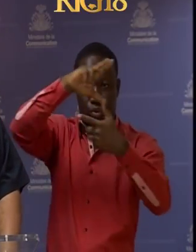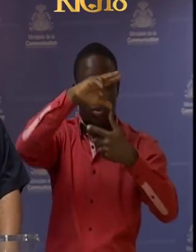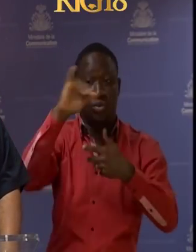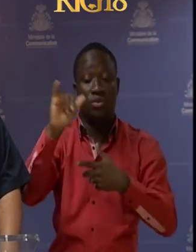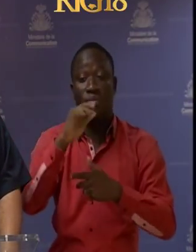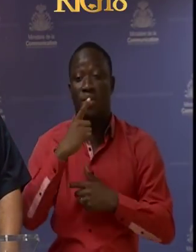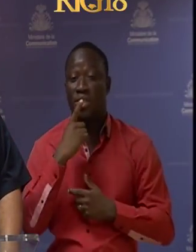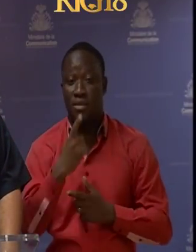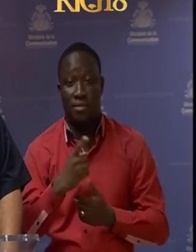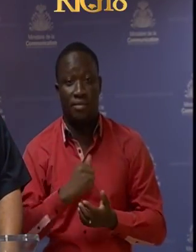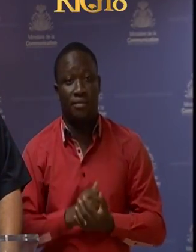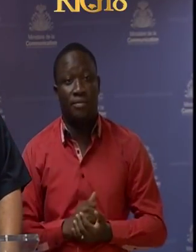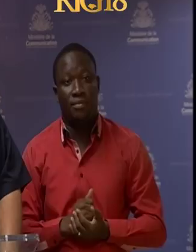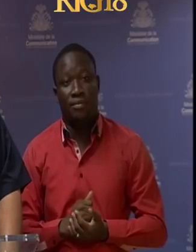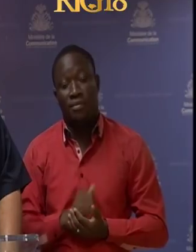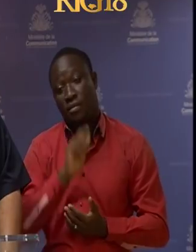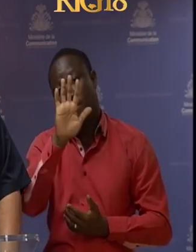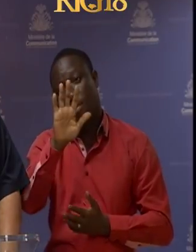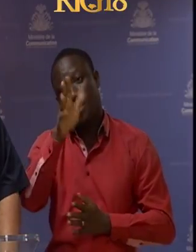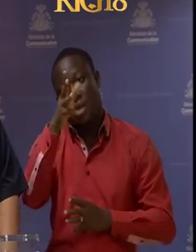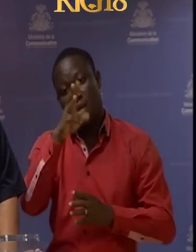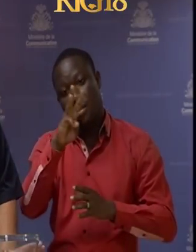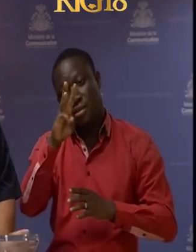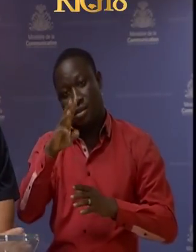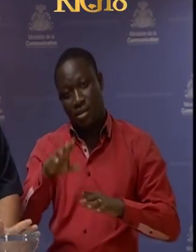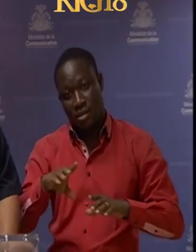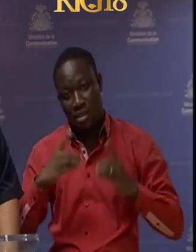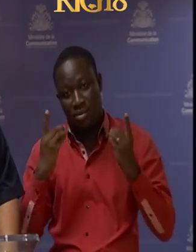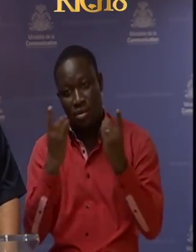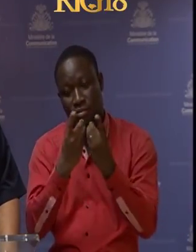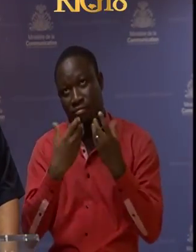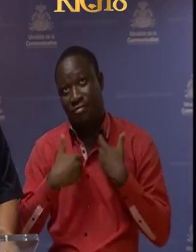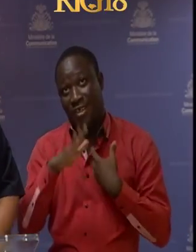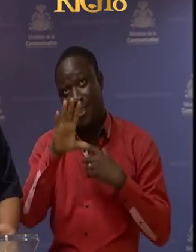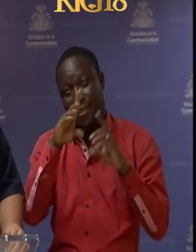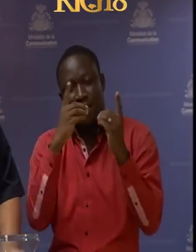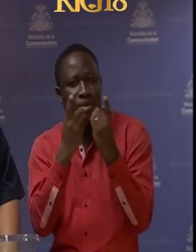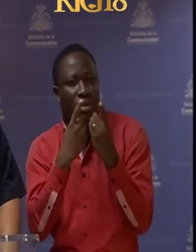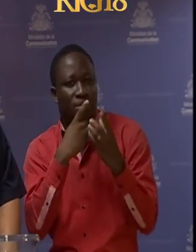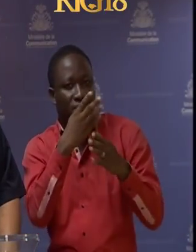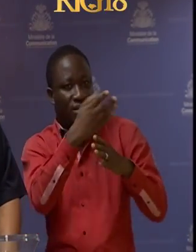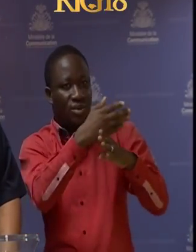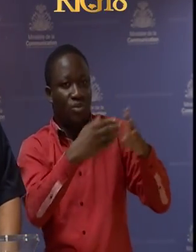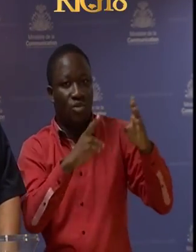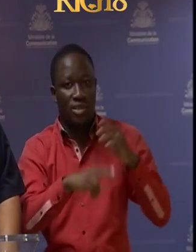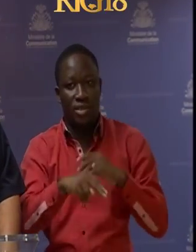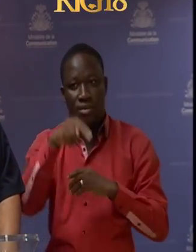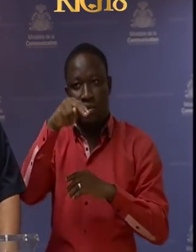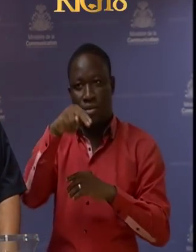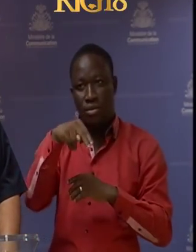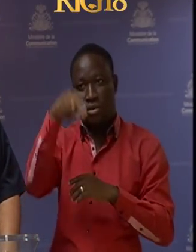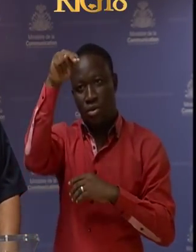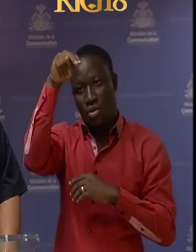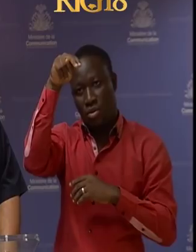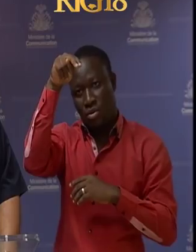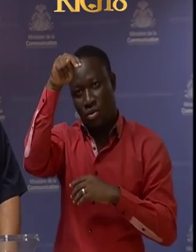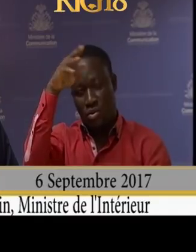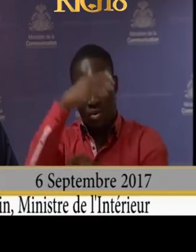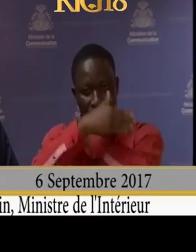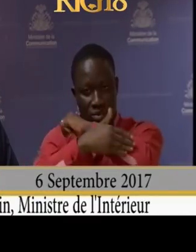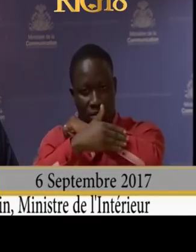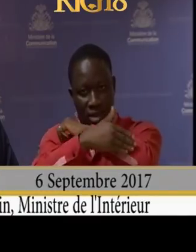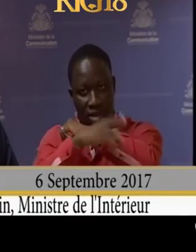si 5 à 6 départements, il y a 5 départements, m'a dit moitié nord pays. Je voulais parler